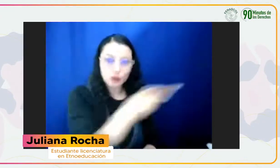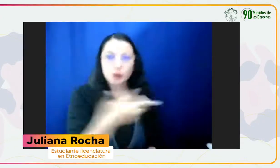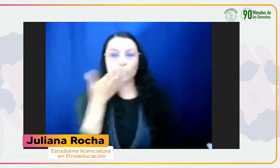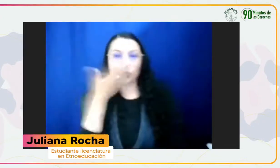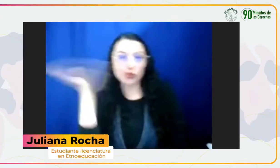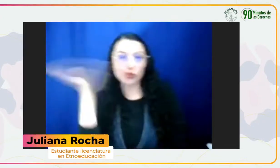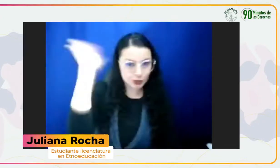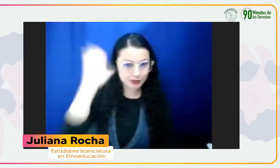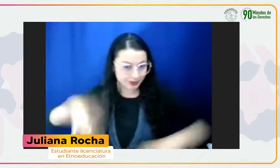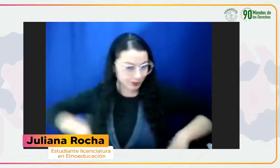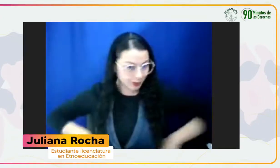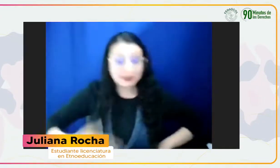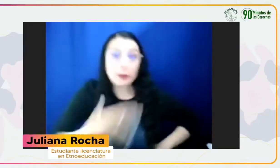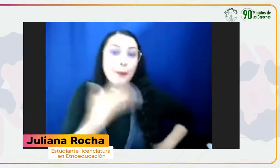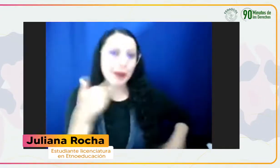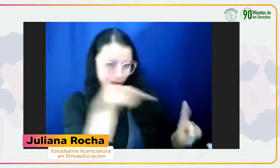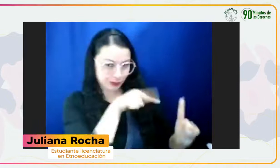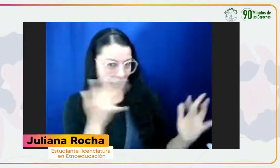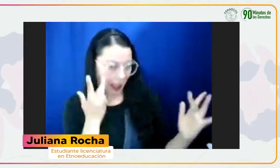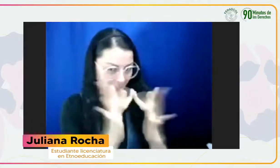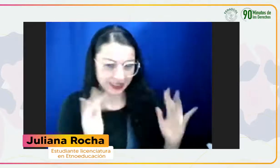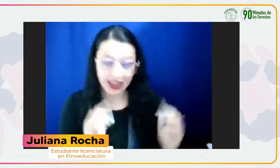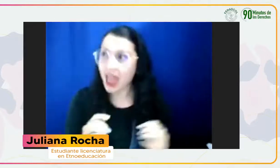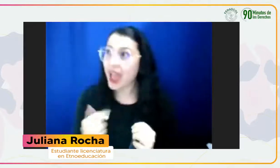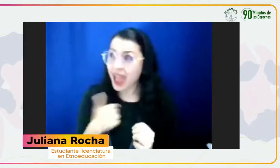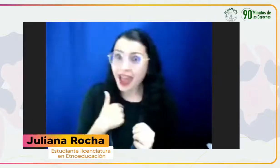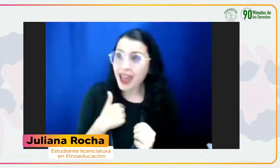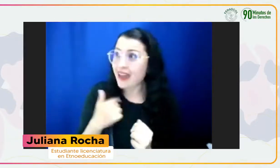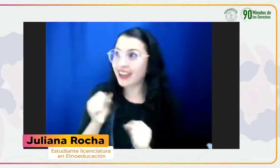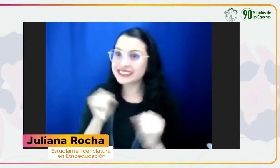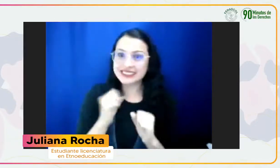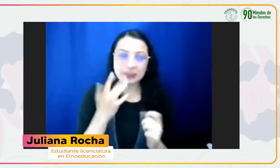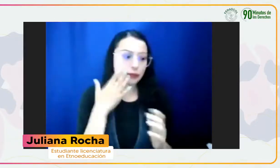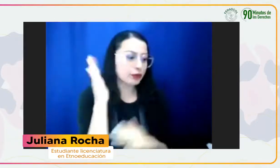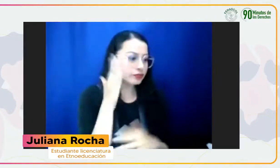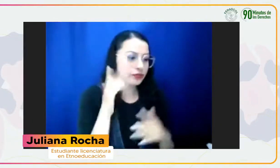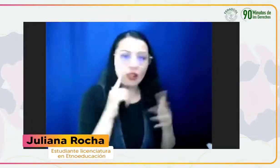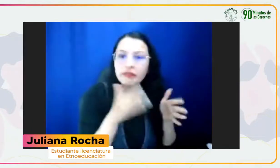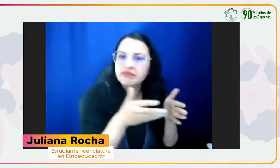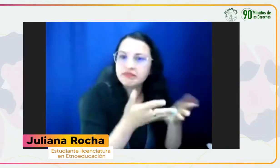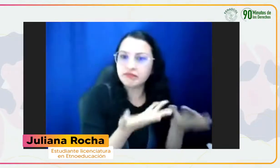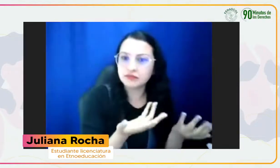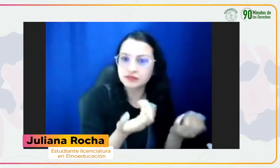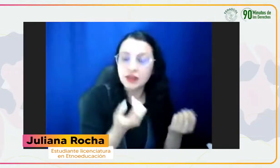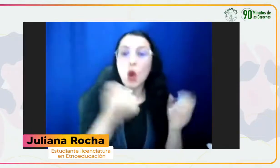a través de, digamos, como los reinados de belleza. Entonces, si la mujer es esbelta y es bella